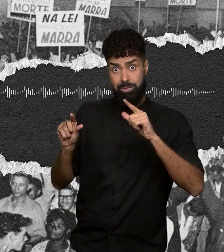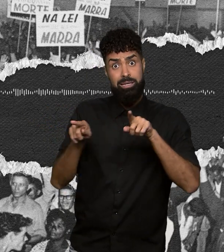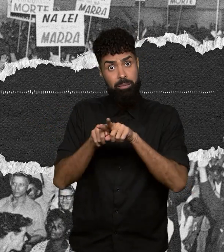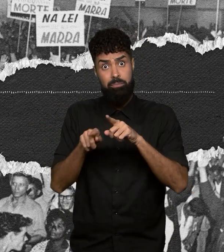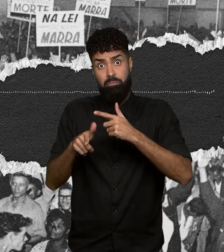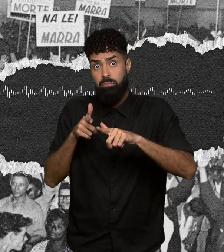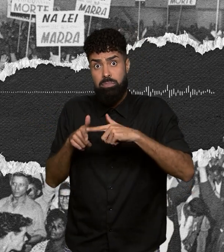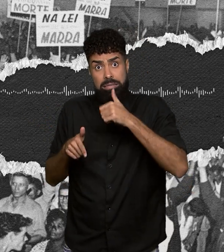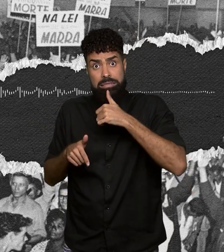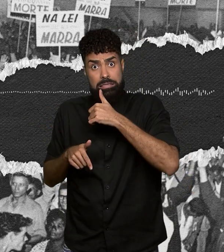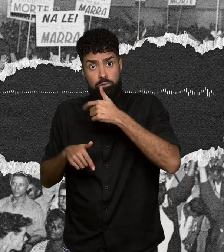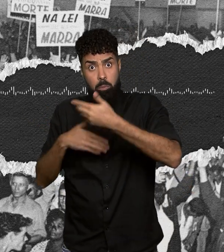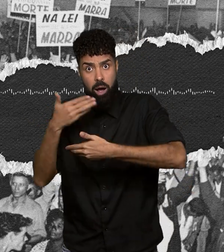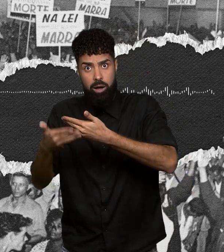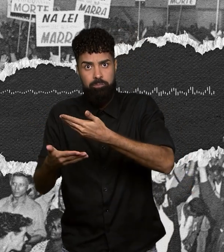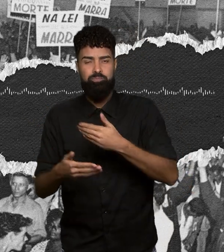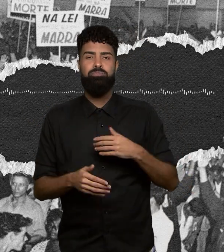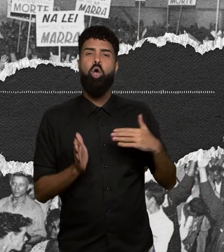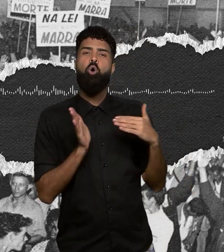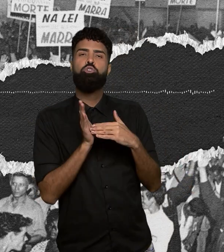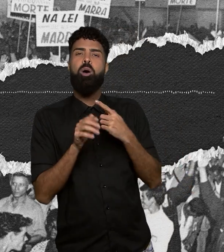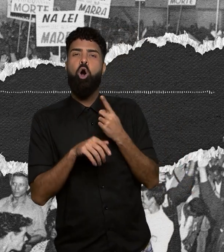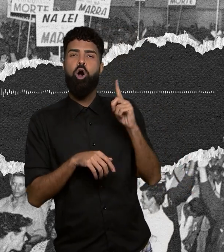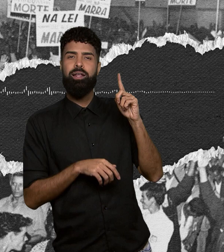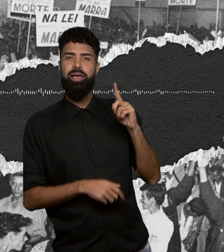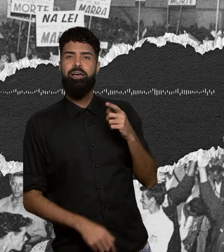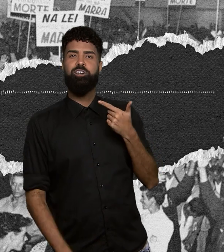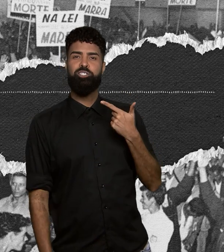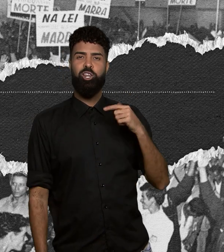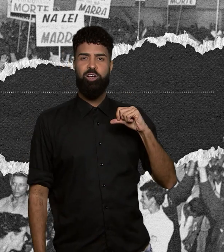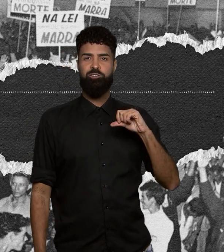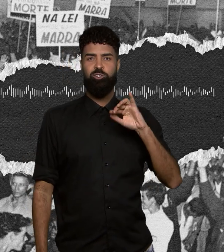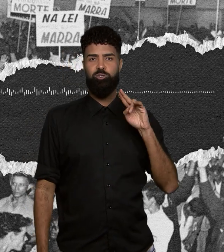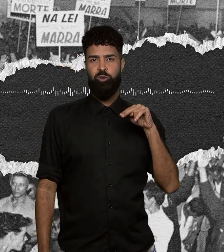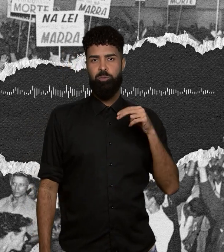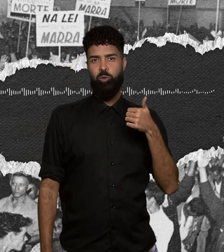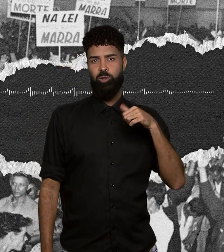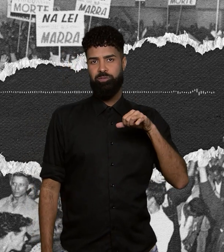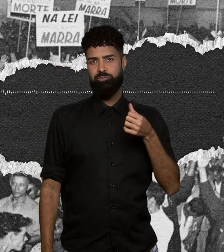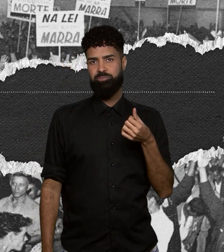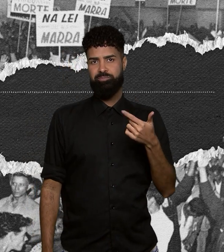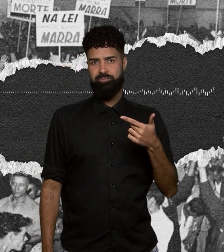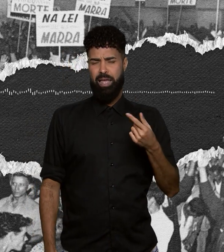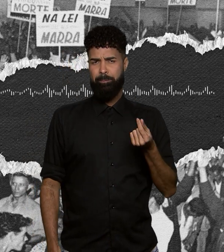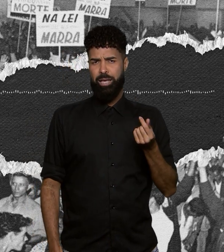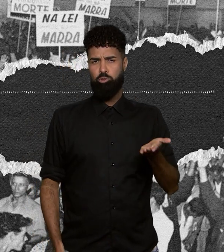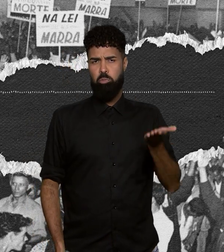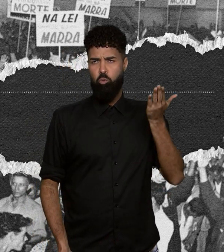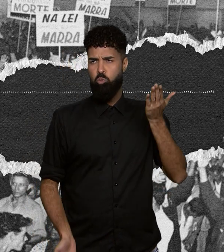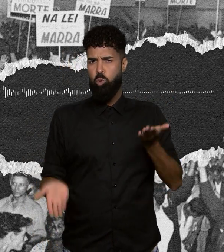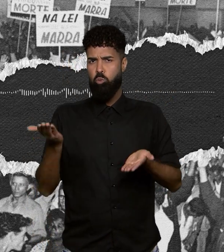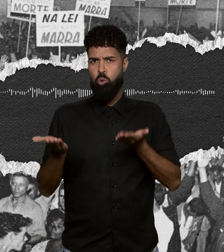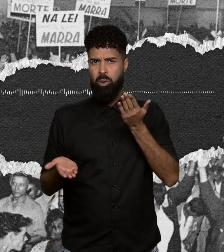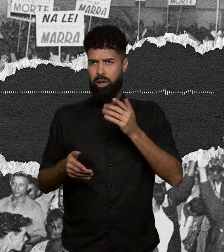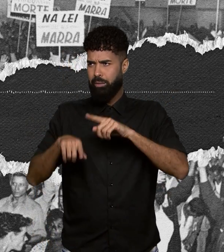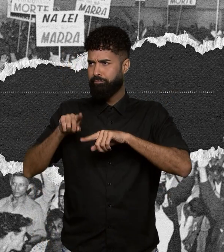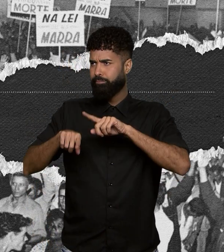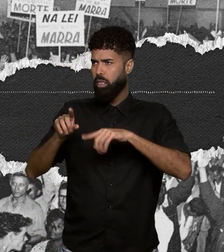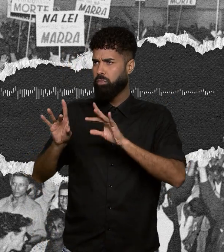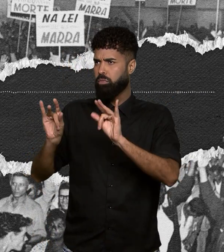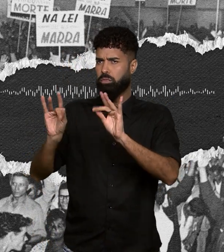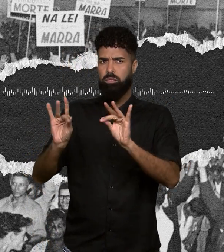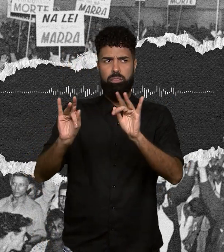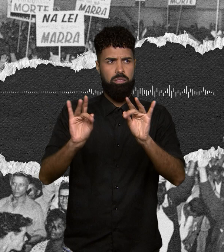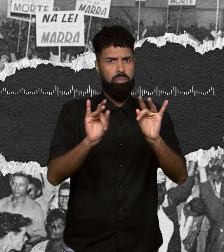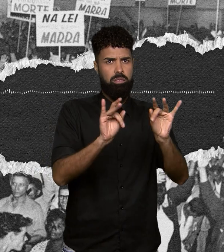última hora 29 de junho de 1962 preços elevam-se e gêneros desaparecem